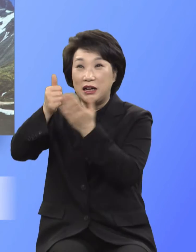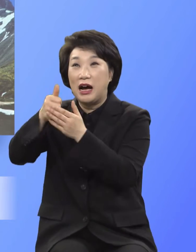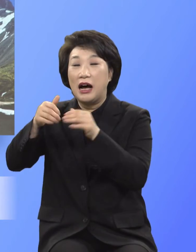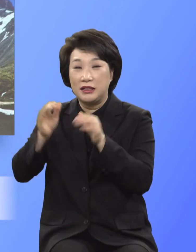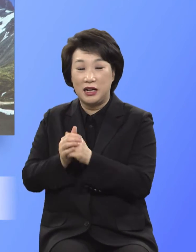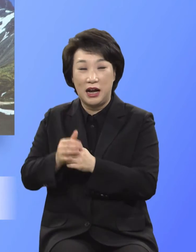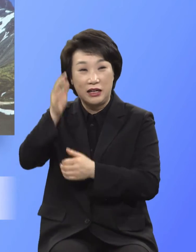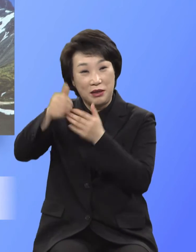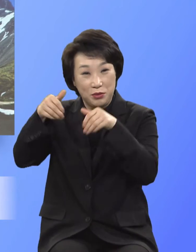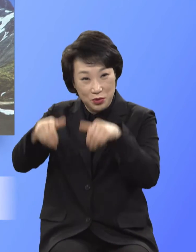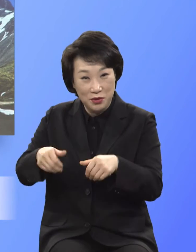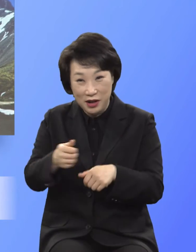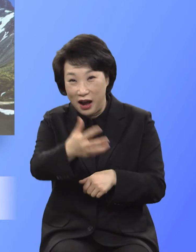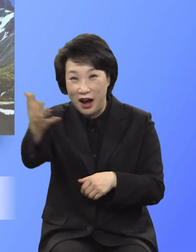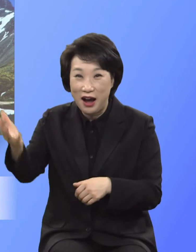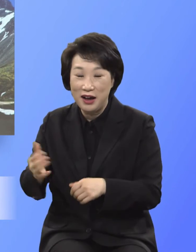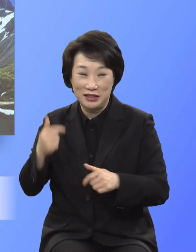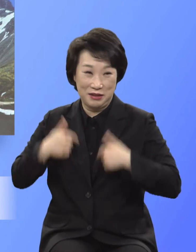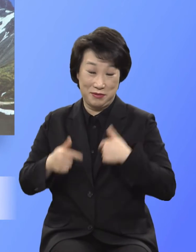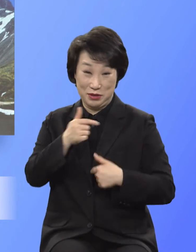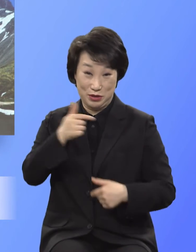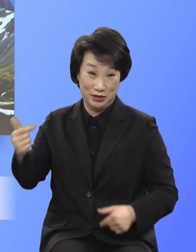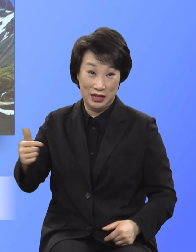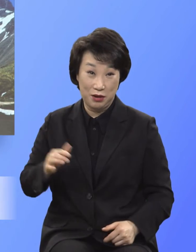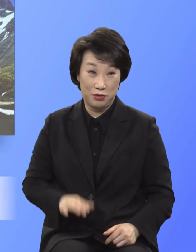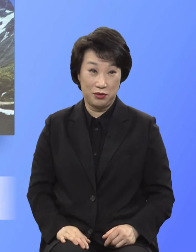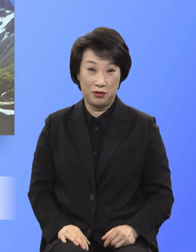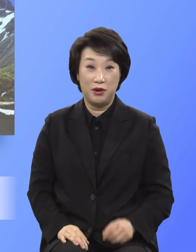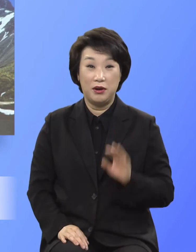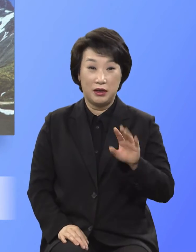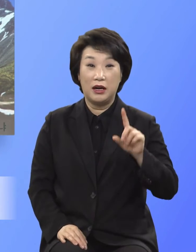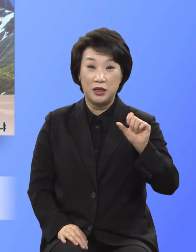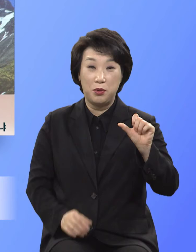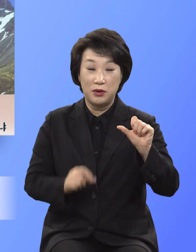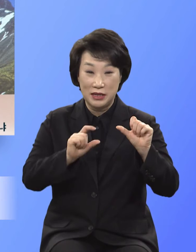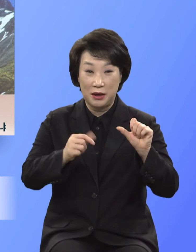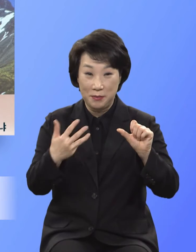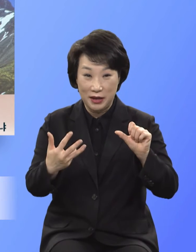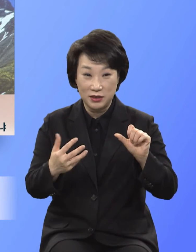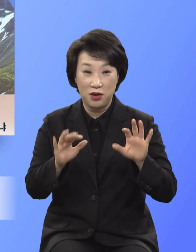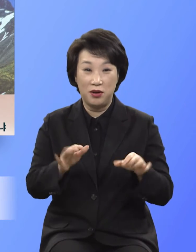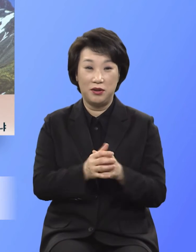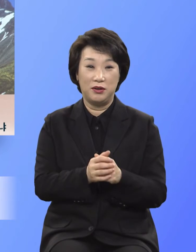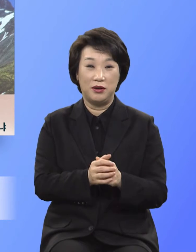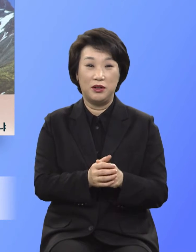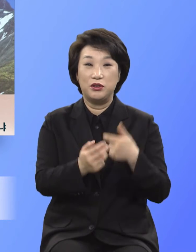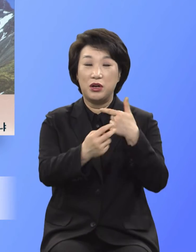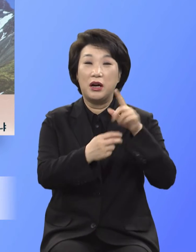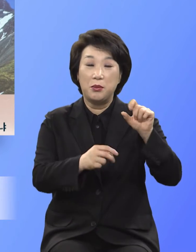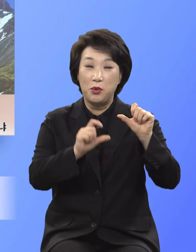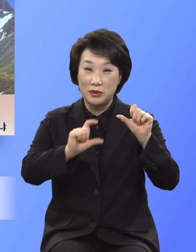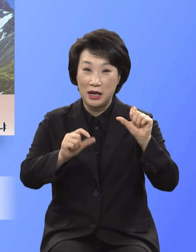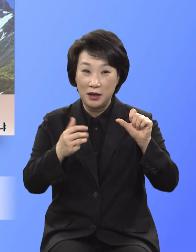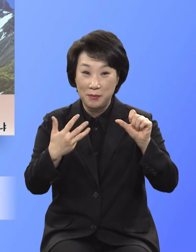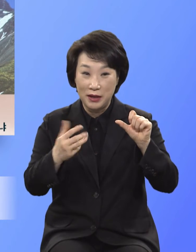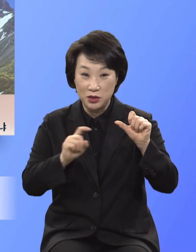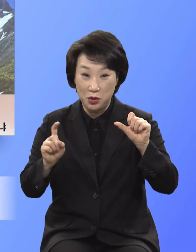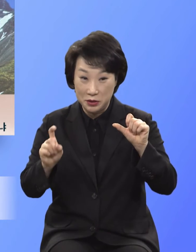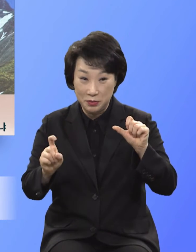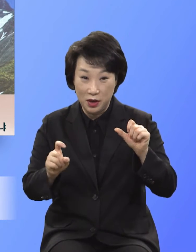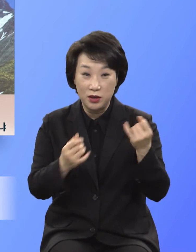크다고 말씀하셨습니다. 15장 8절로 9절에 어느 여자가 10 드라크마가